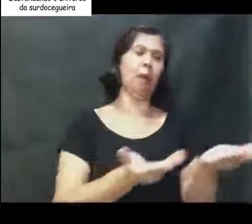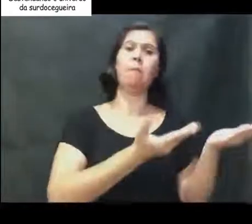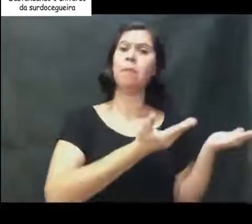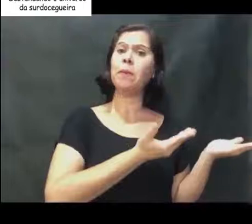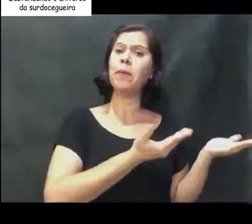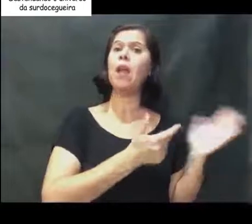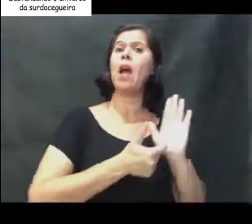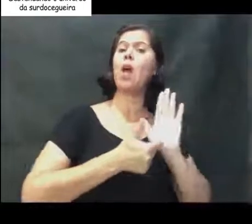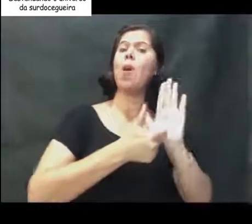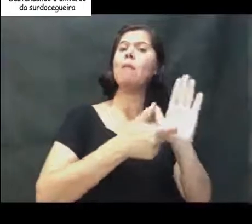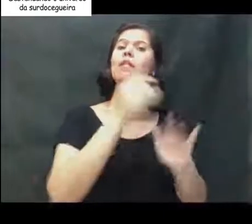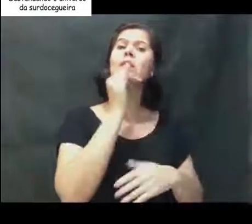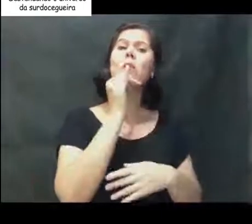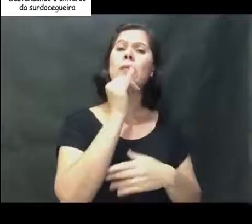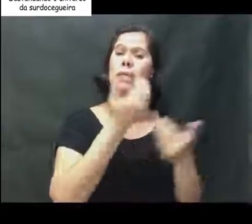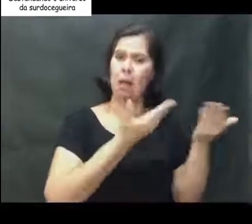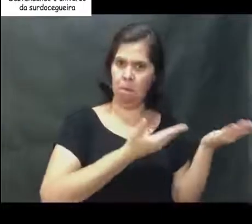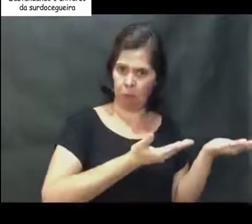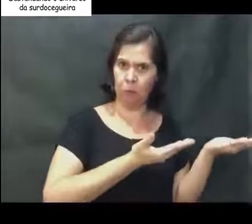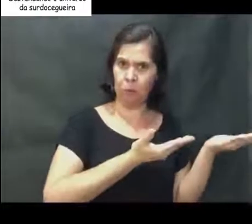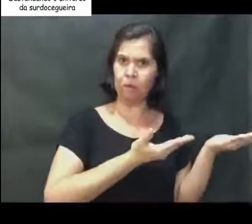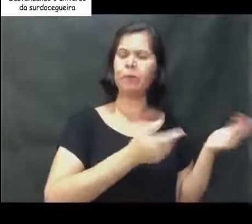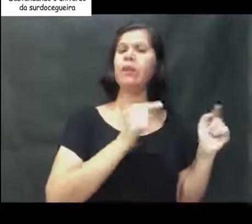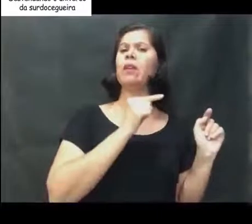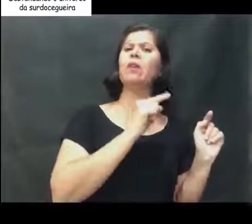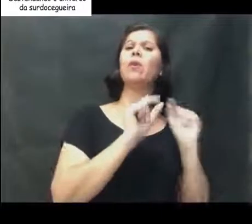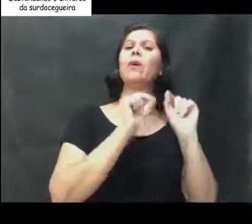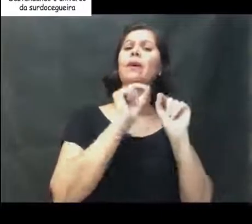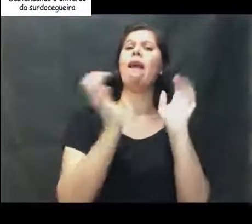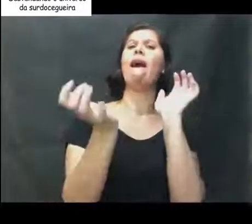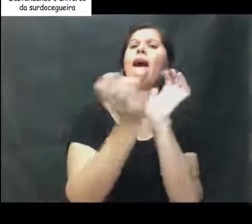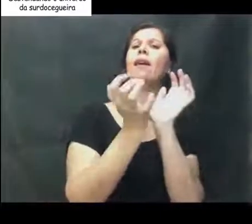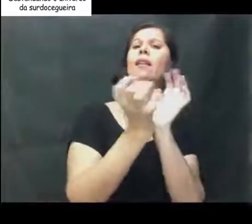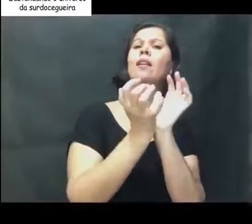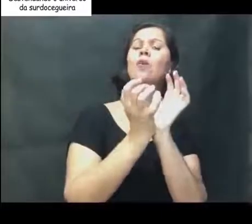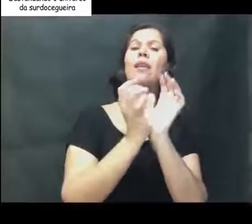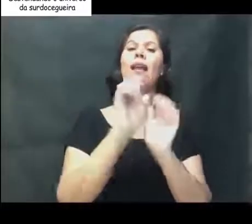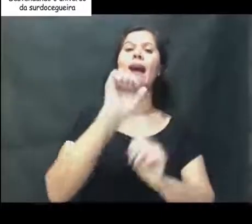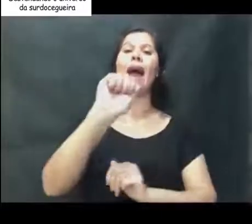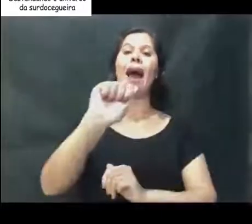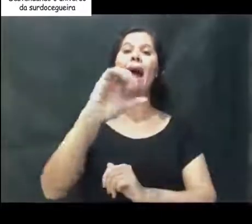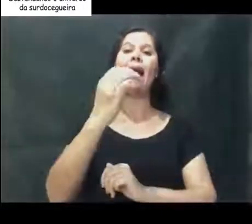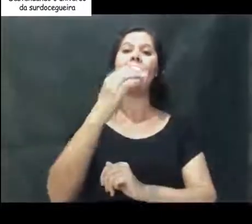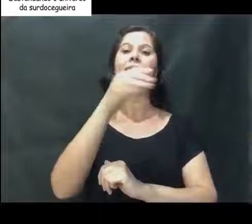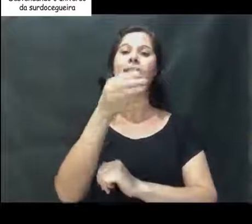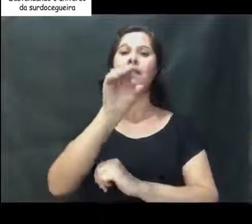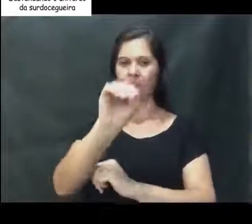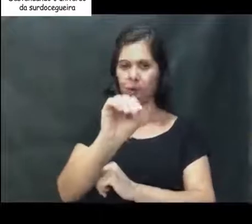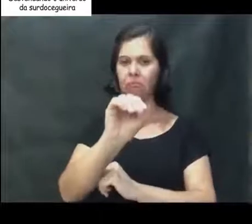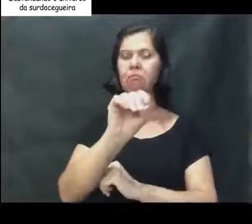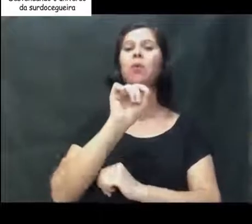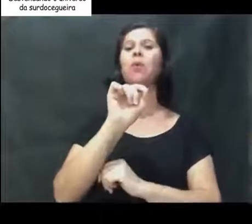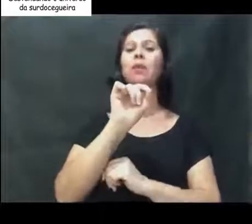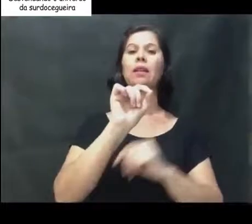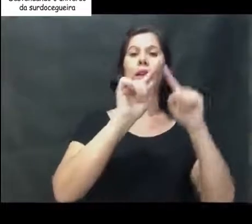aqui eu tenho alguns exemplos, tá? Então, tem a categoria ação, ela tem o